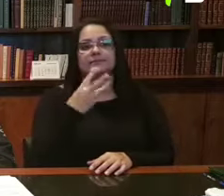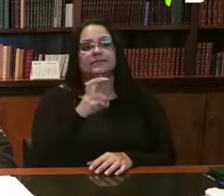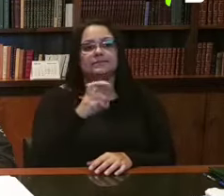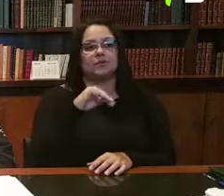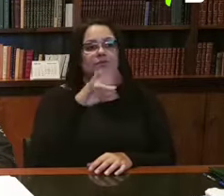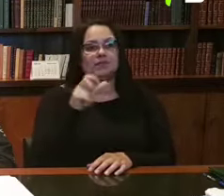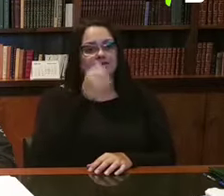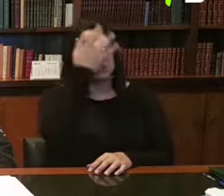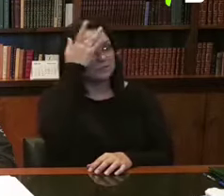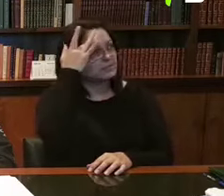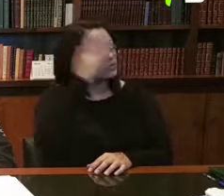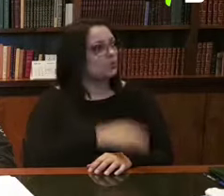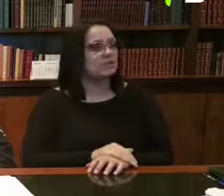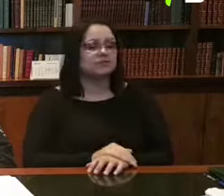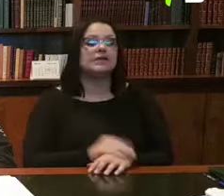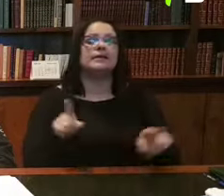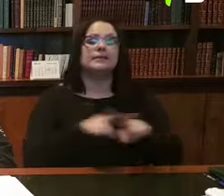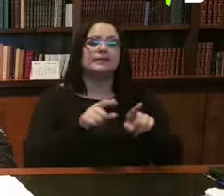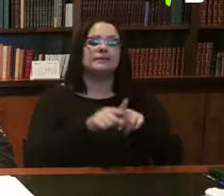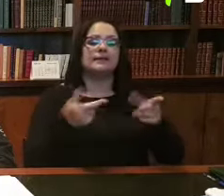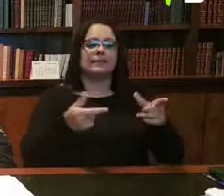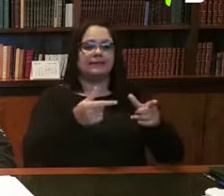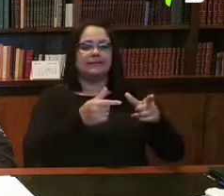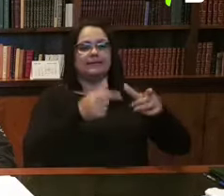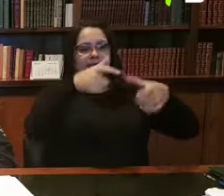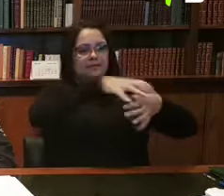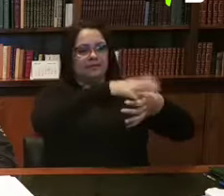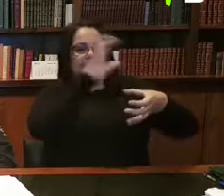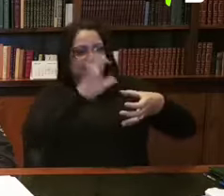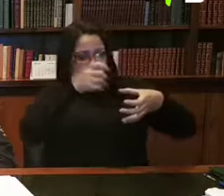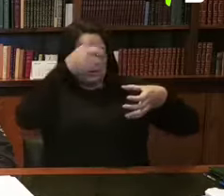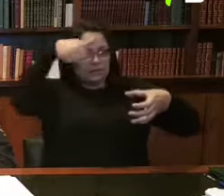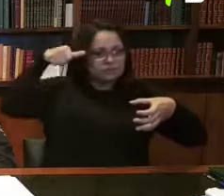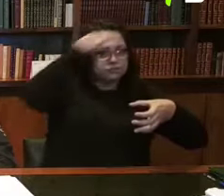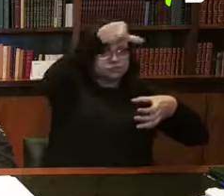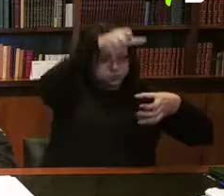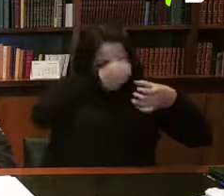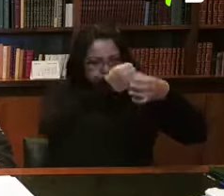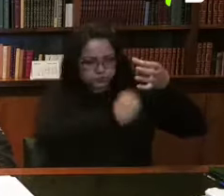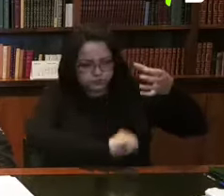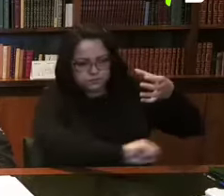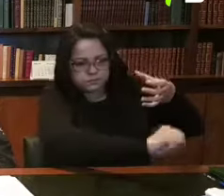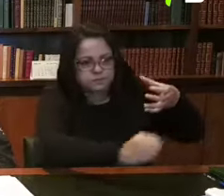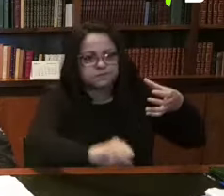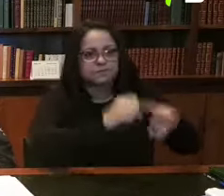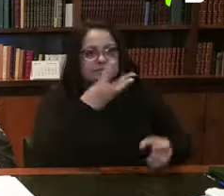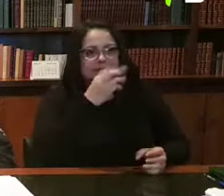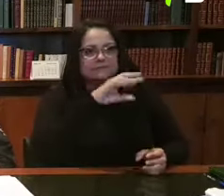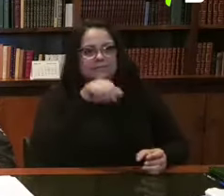e esgoto para 100 milhões de brasileiro aprovamos um outro saneamento era um projeto está parado lá e rápido